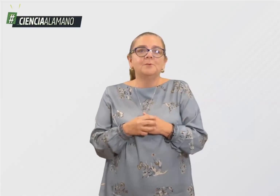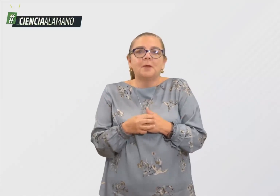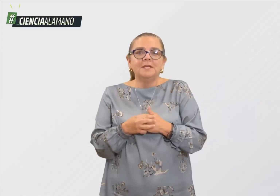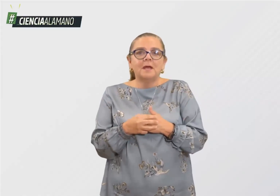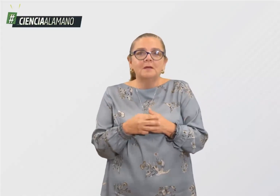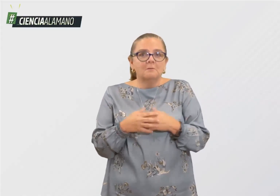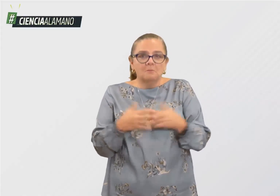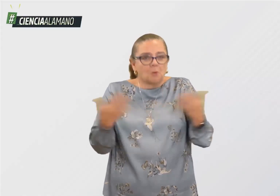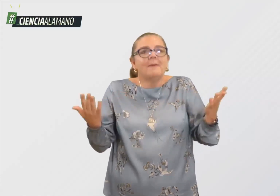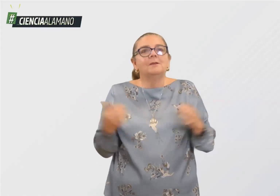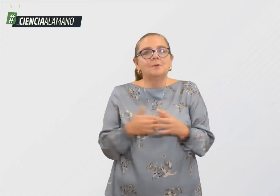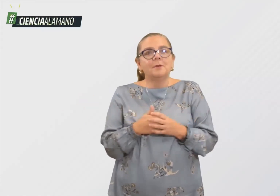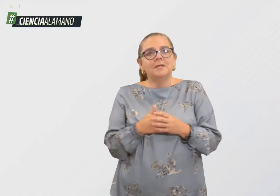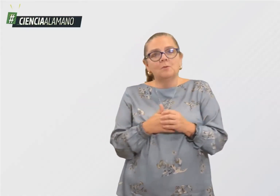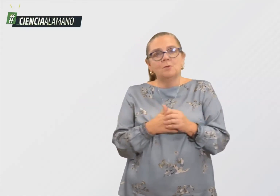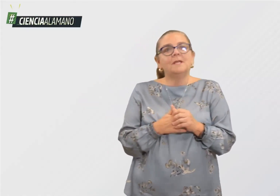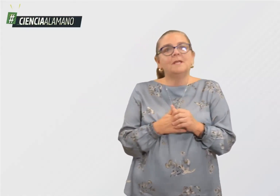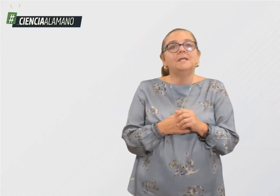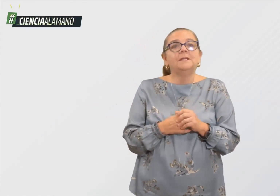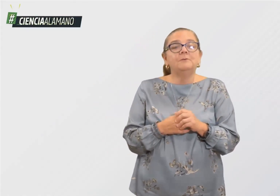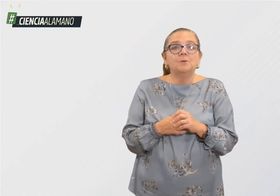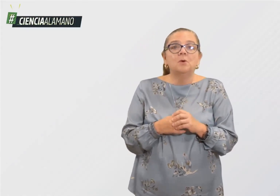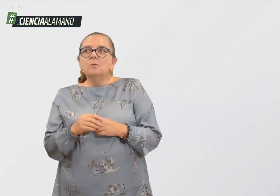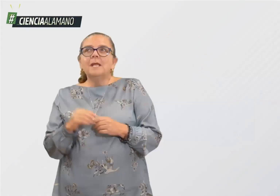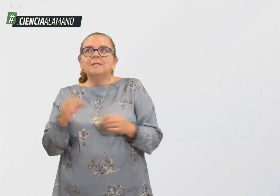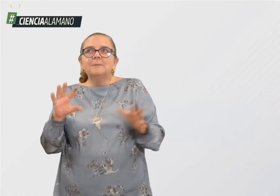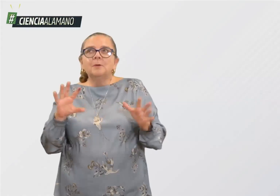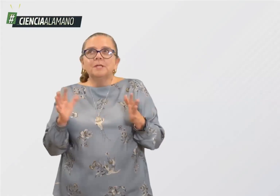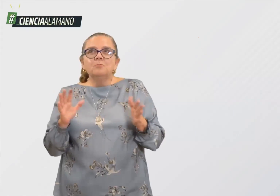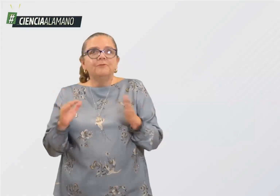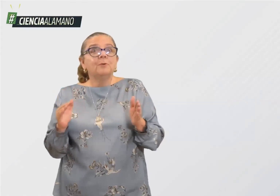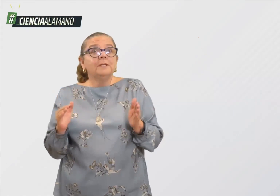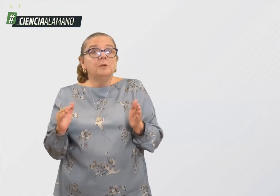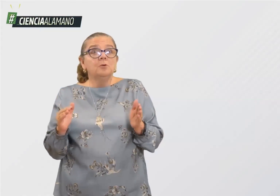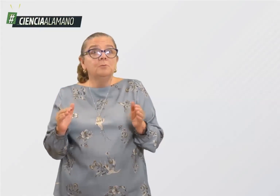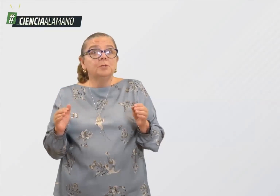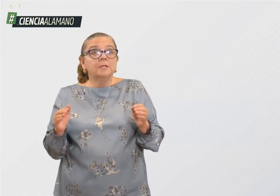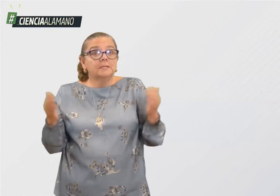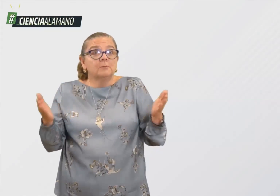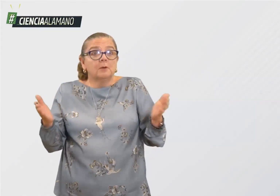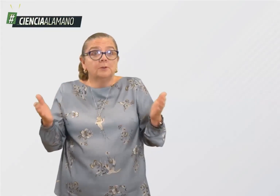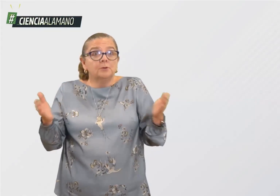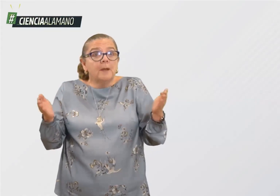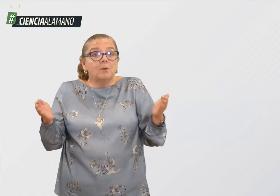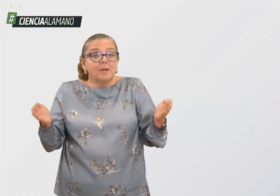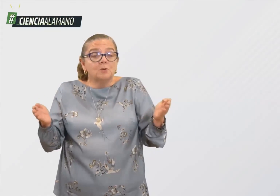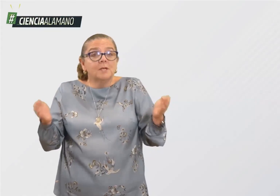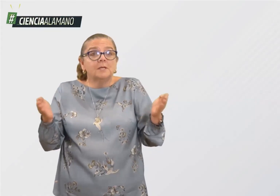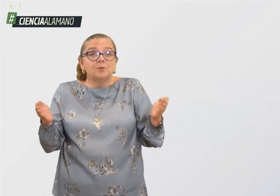una vida normal, una vida con la cual tiene un Una de las preguntas muy frecuente en lupus es que estamos hablando de una población que está en su área